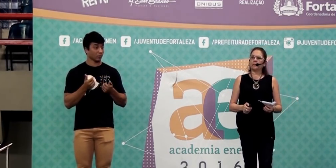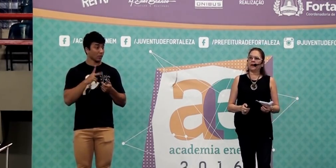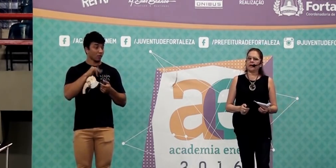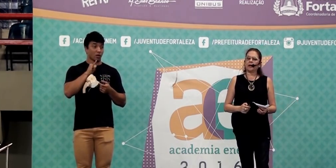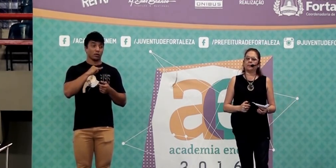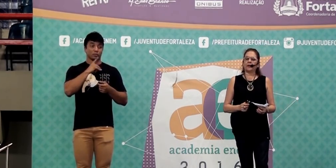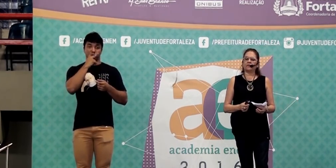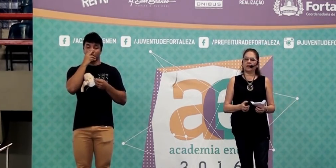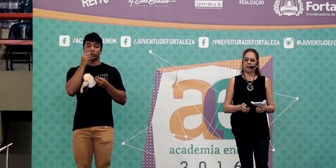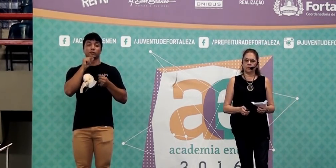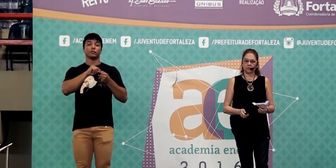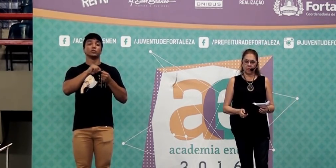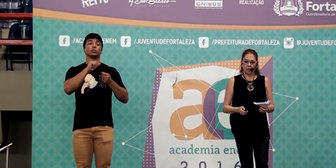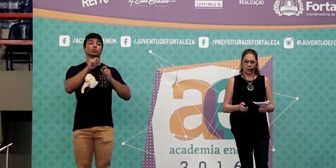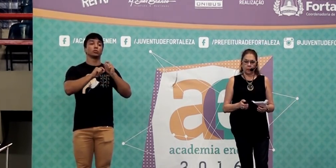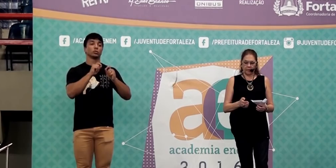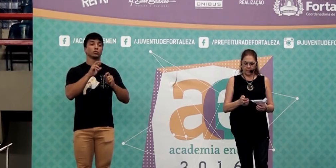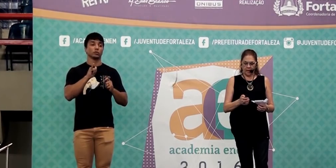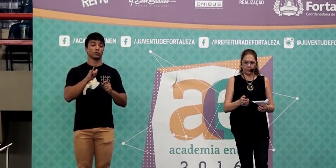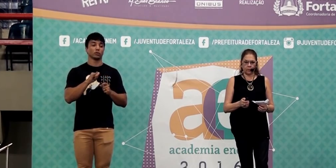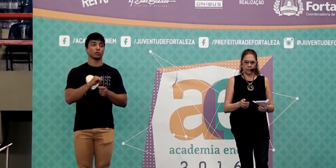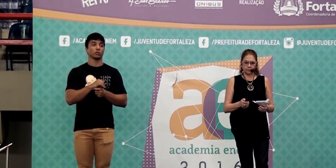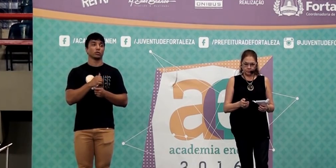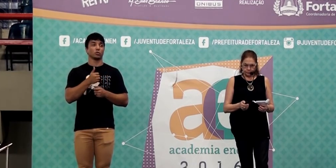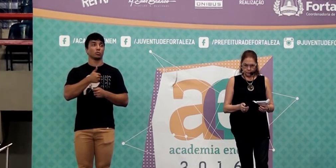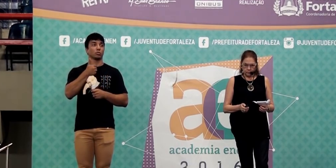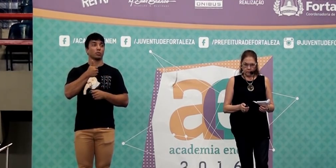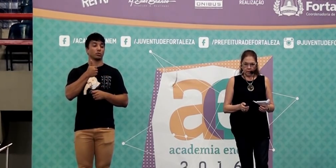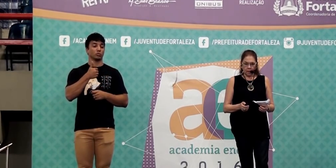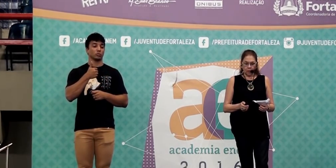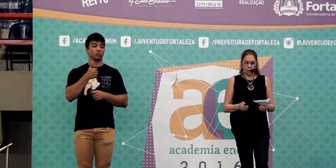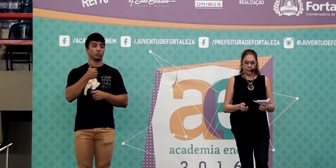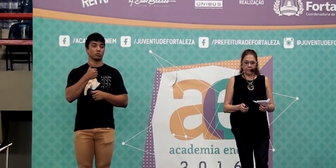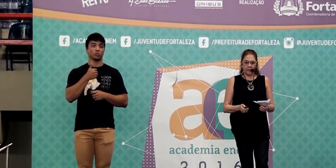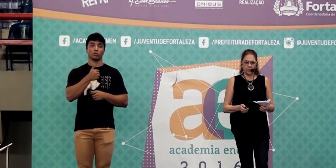nos preparar para vermos o primeiro